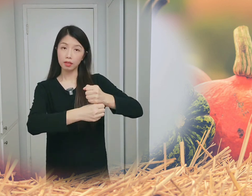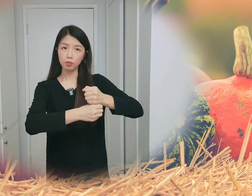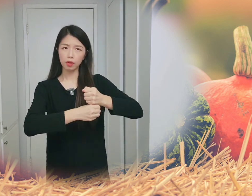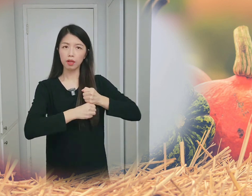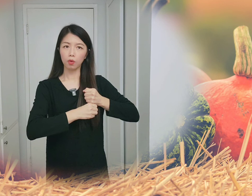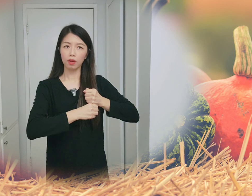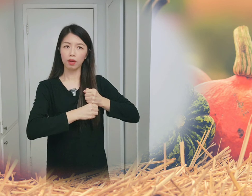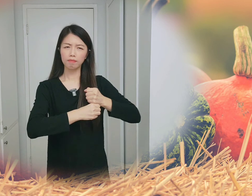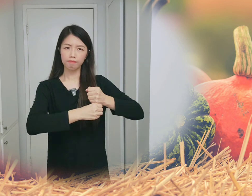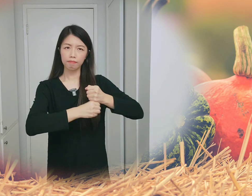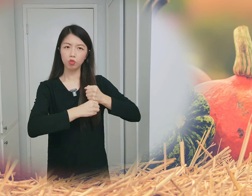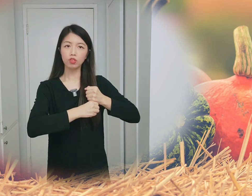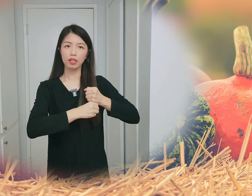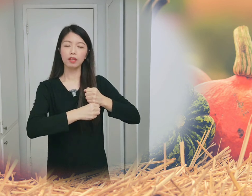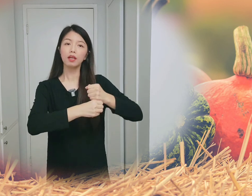이 가슴 쪽에 이렇게